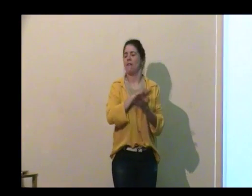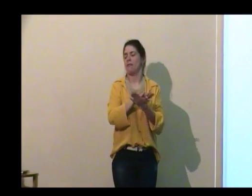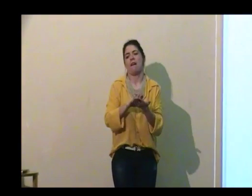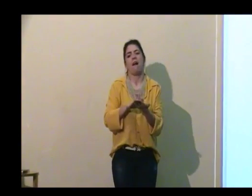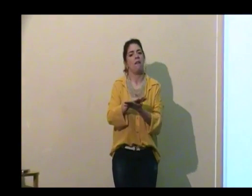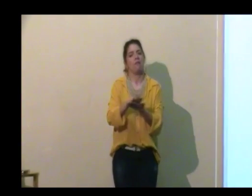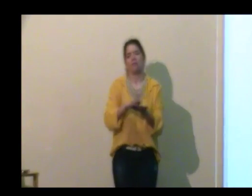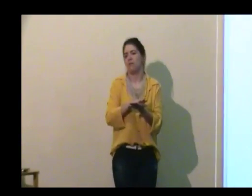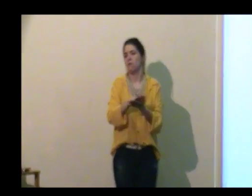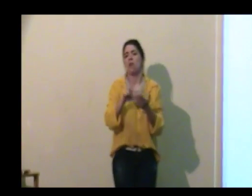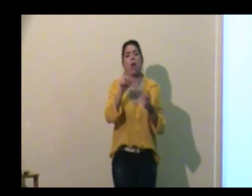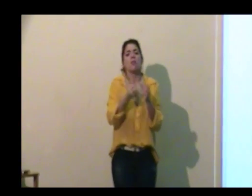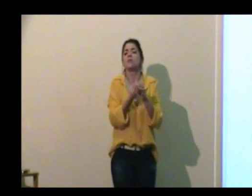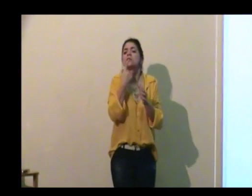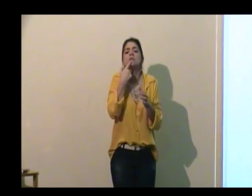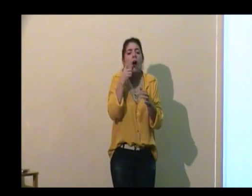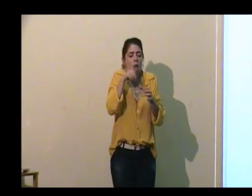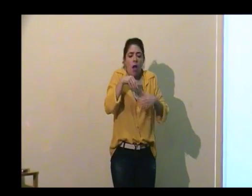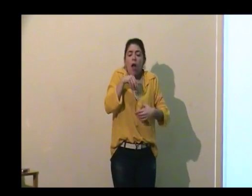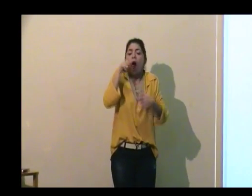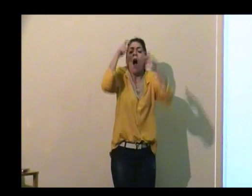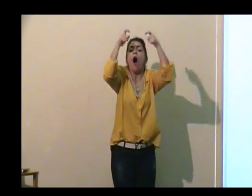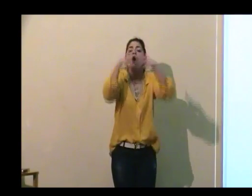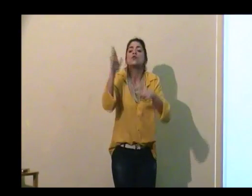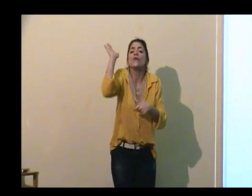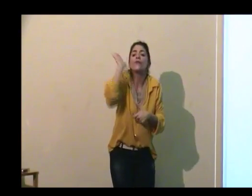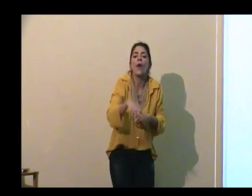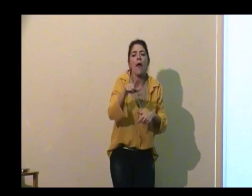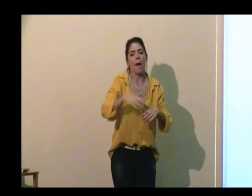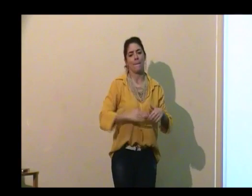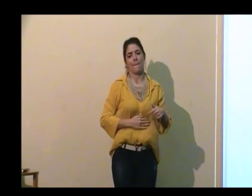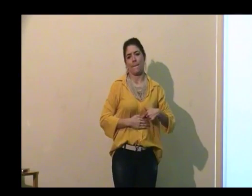Diabetes é contagioso? Não, não é contagioso.